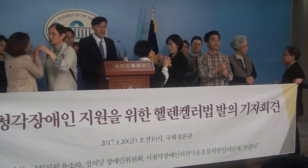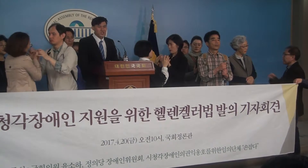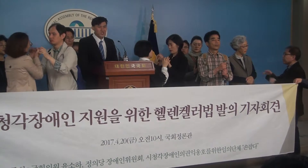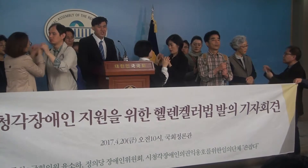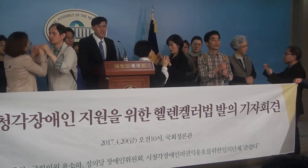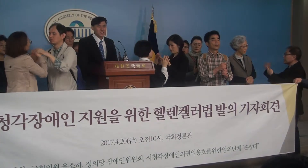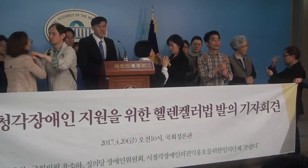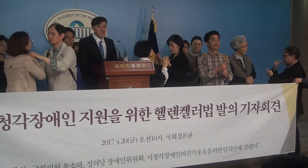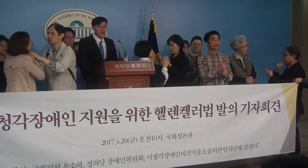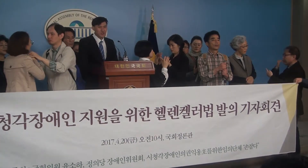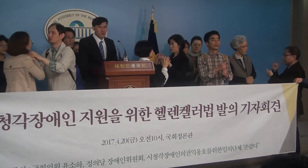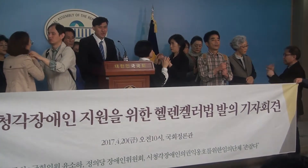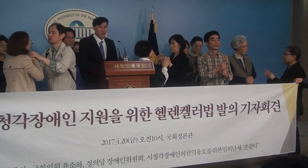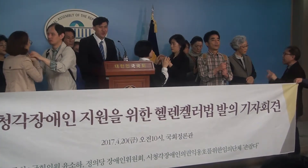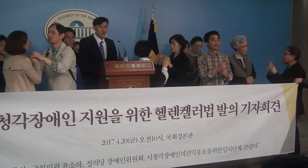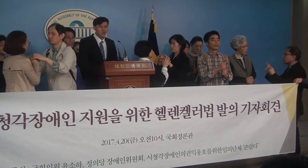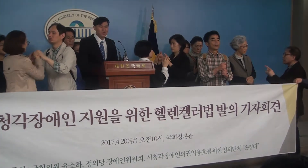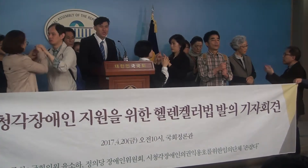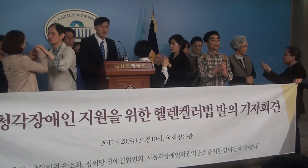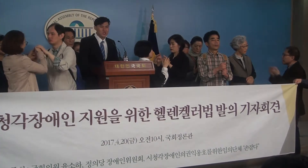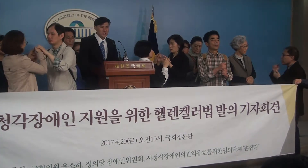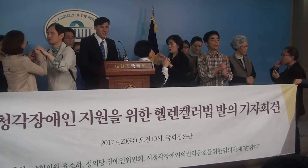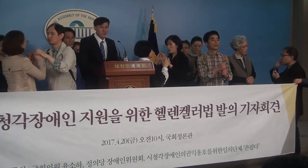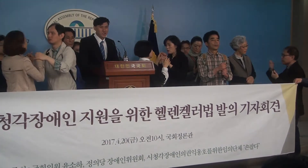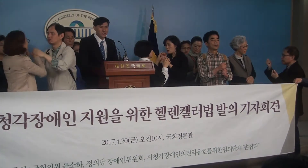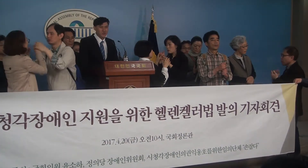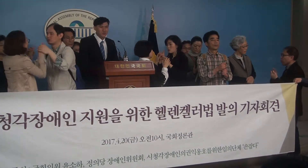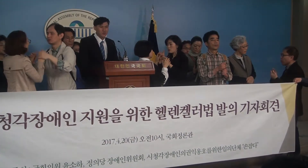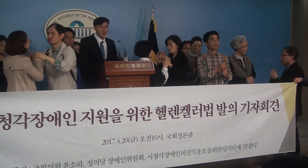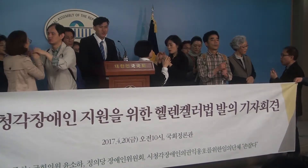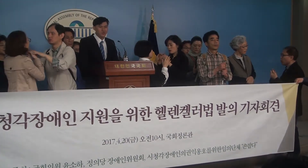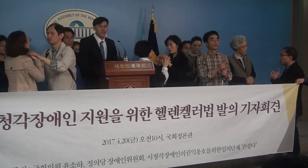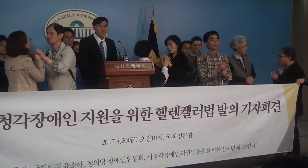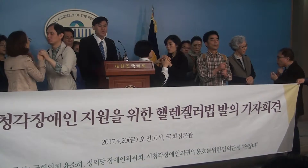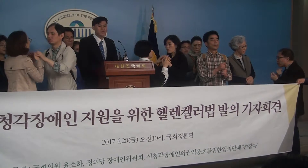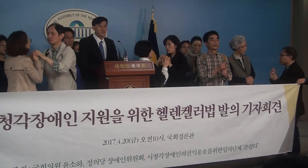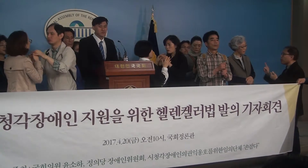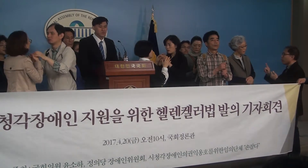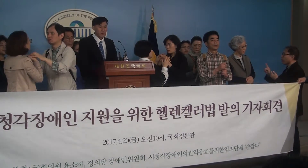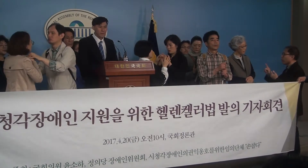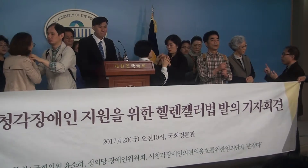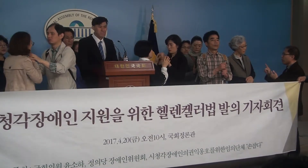먼저 시청각장애인들이 생활 속에서 겪는 어려움과 그에 따른 욕구입니다.